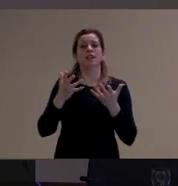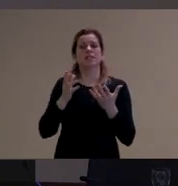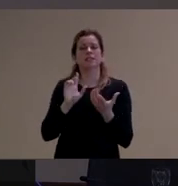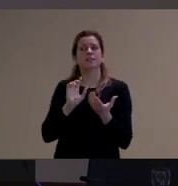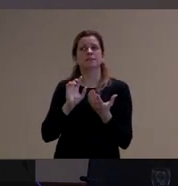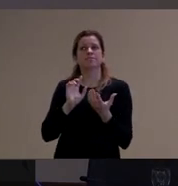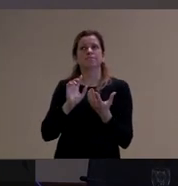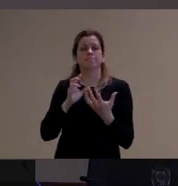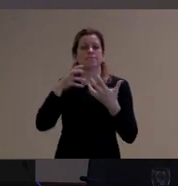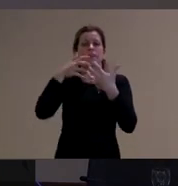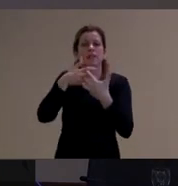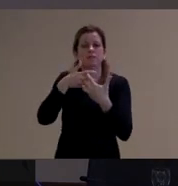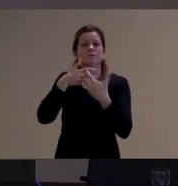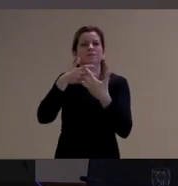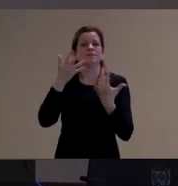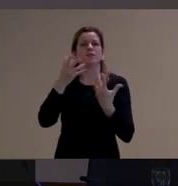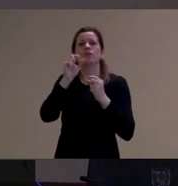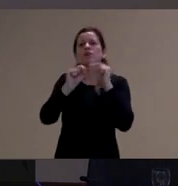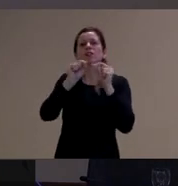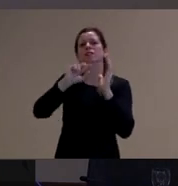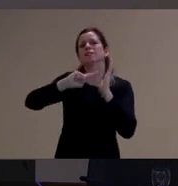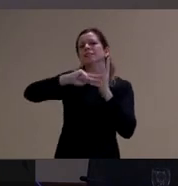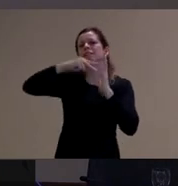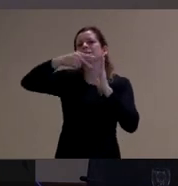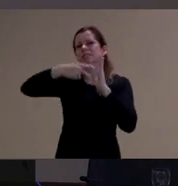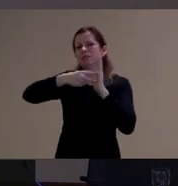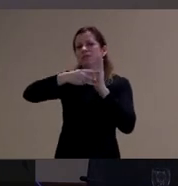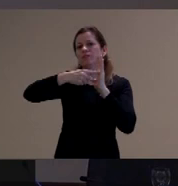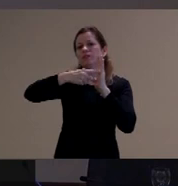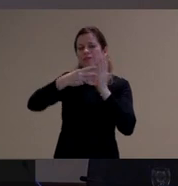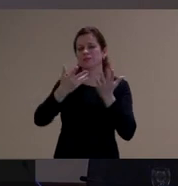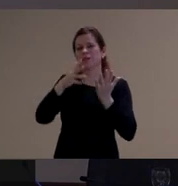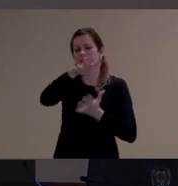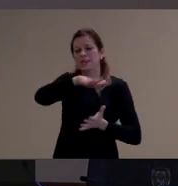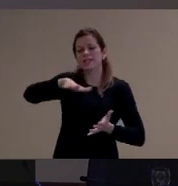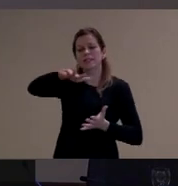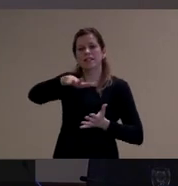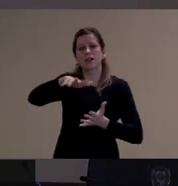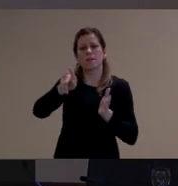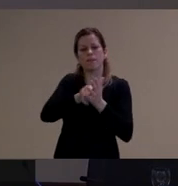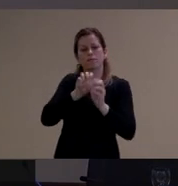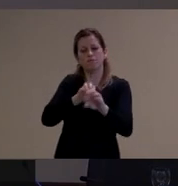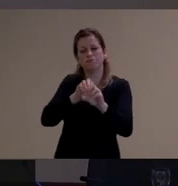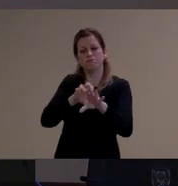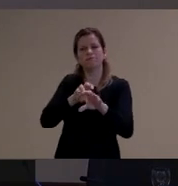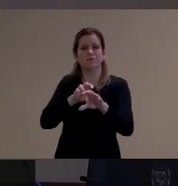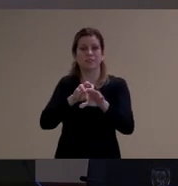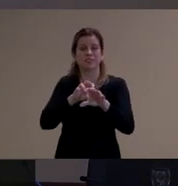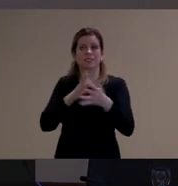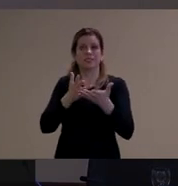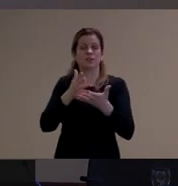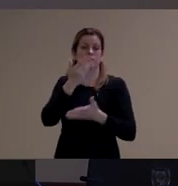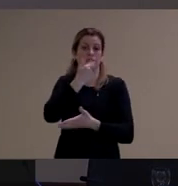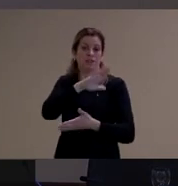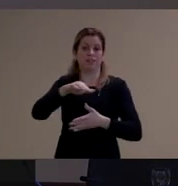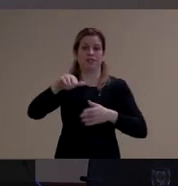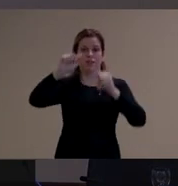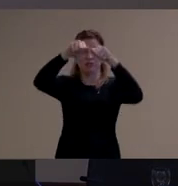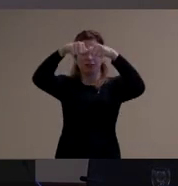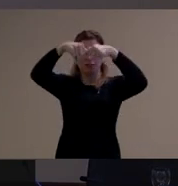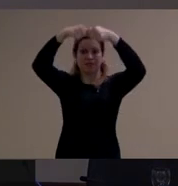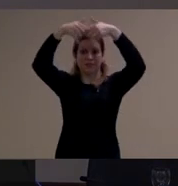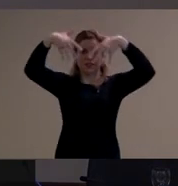aproximações enquanto eu fiz aquele desenho tentando pegar aquela ideia